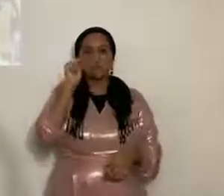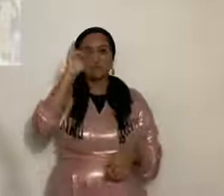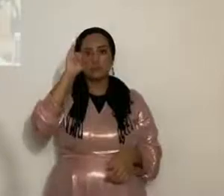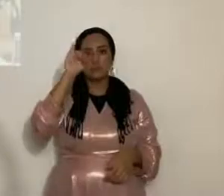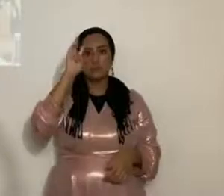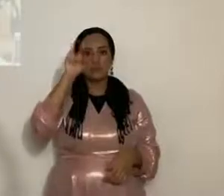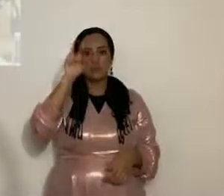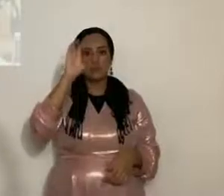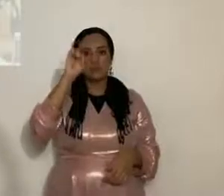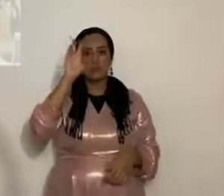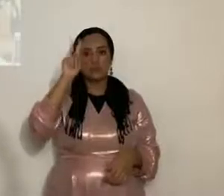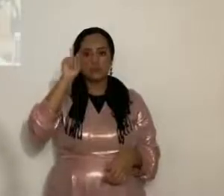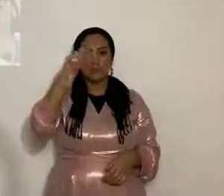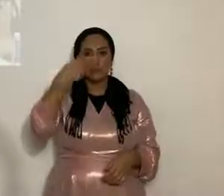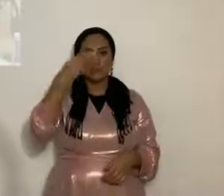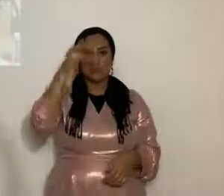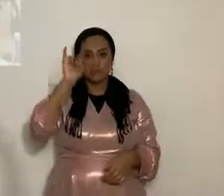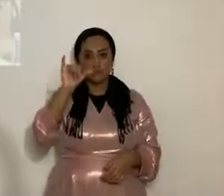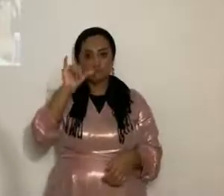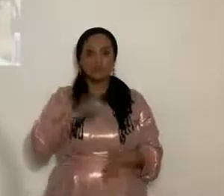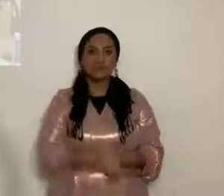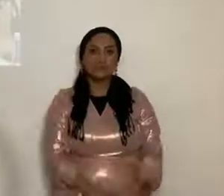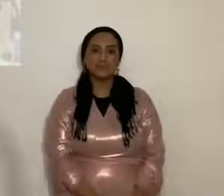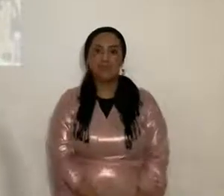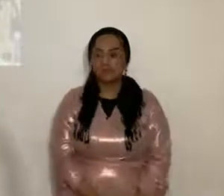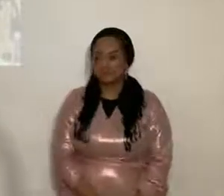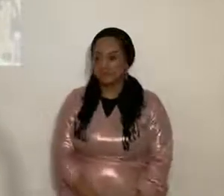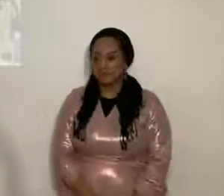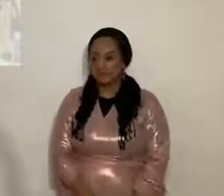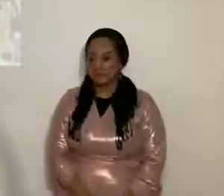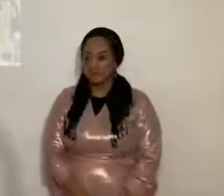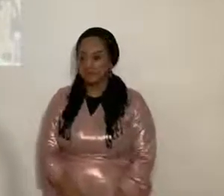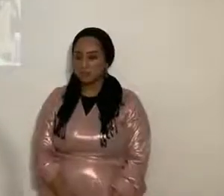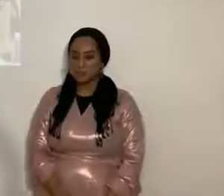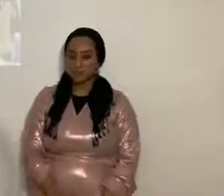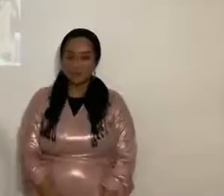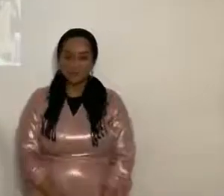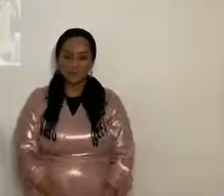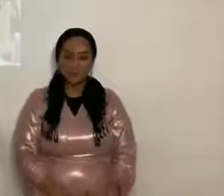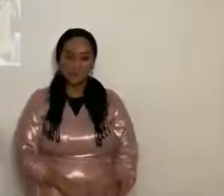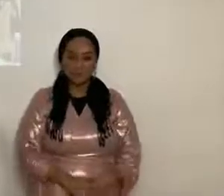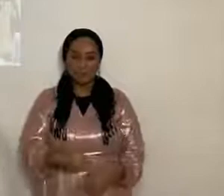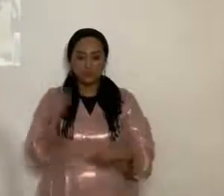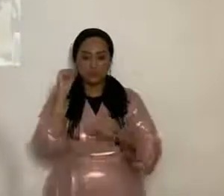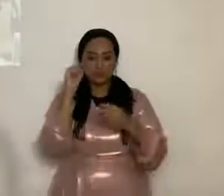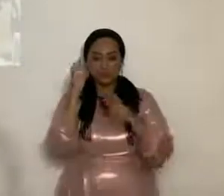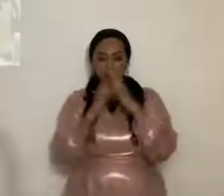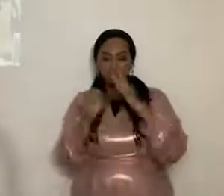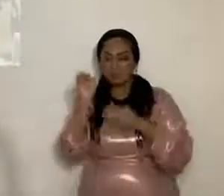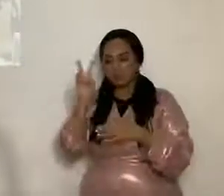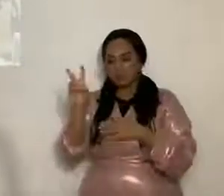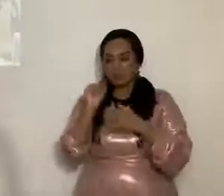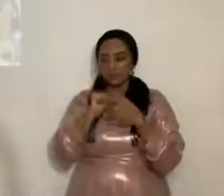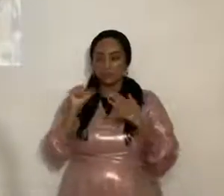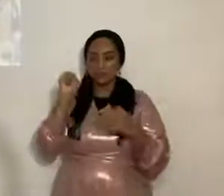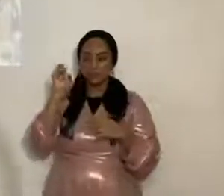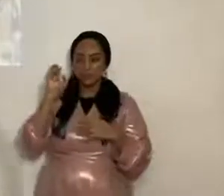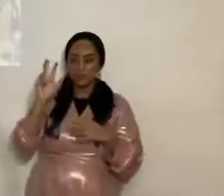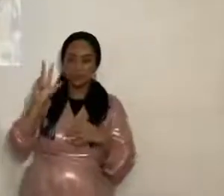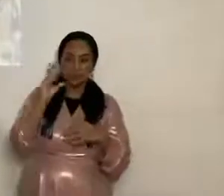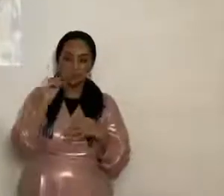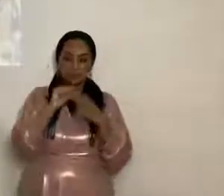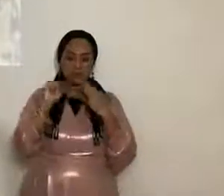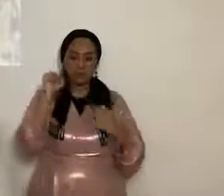Timoteo. Vamos allá. La segunda carta a Timoteo. En el capítulo 2, versos 3